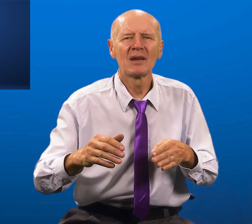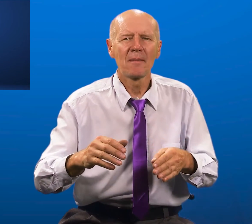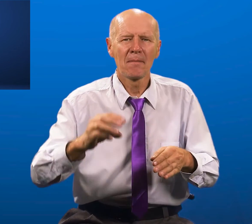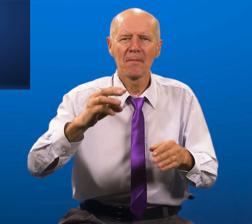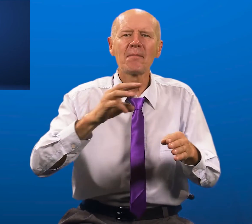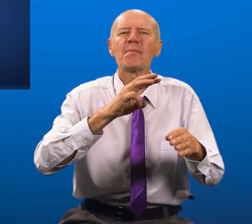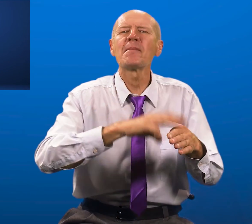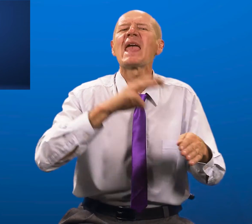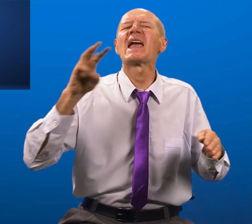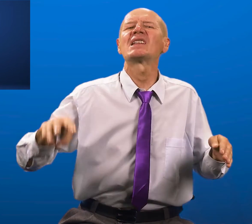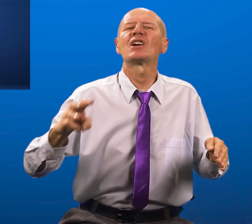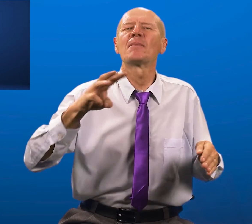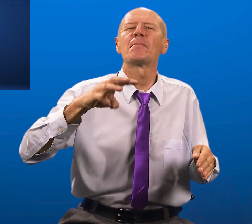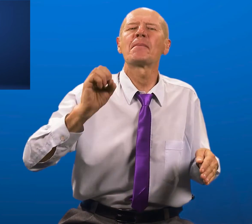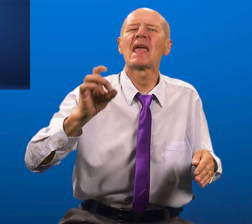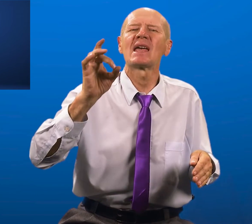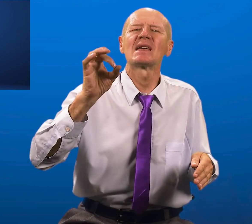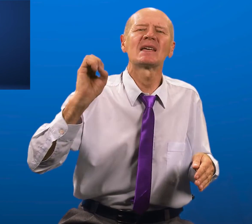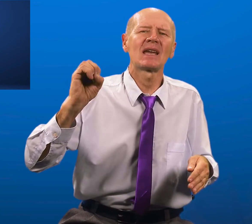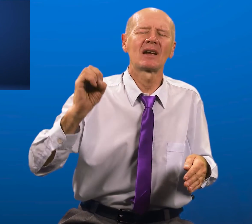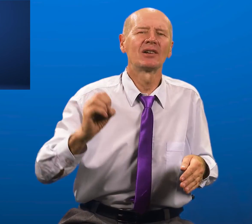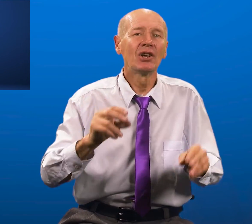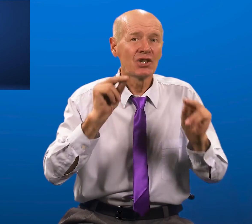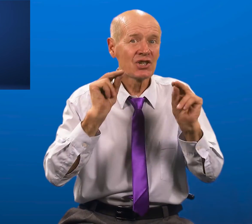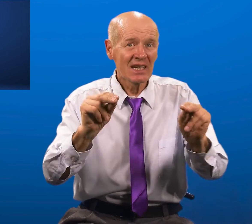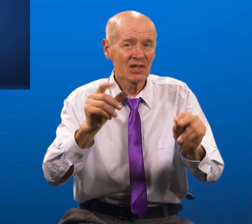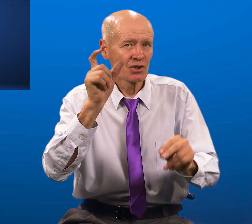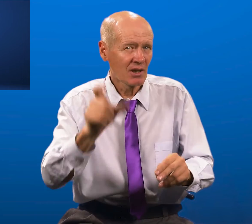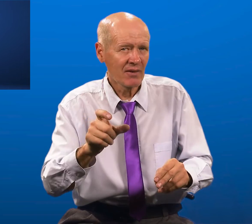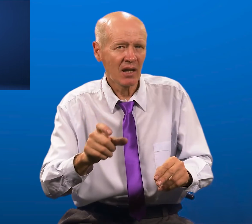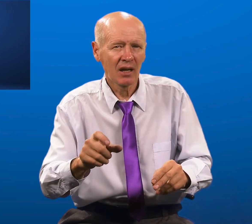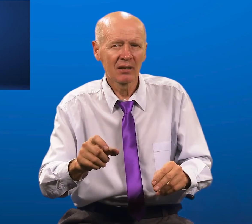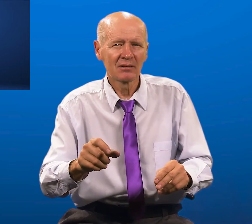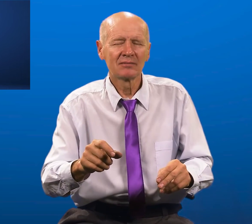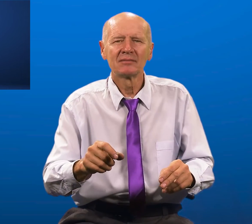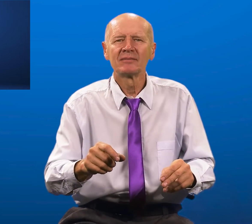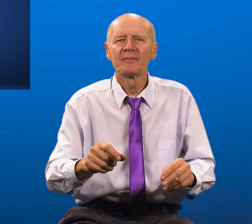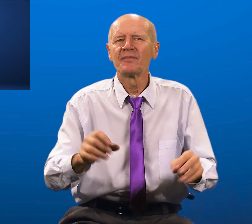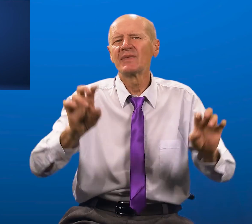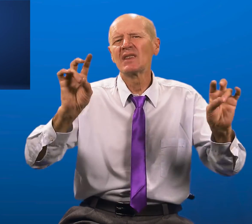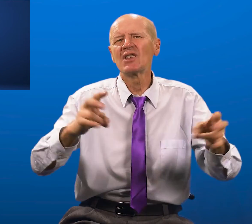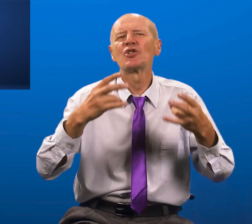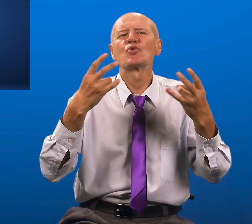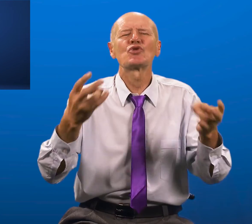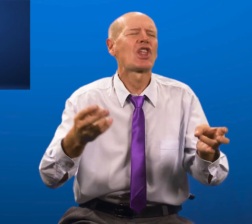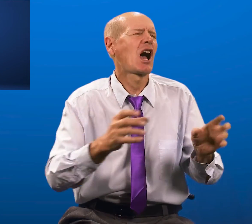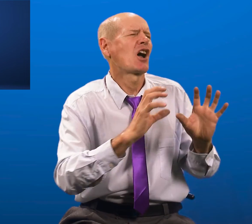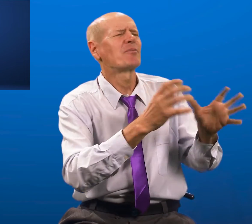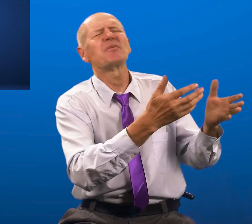В жизни так складывается, что честность человека, принципиальность, она не нужна в этом